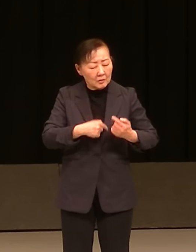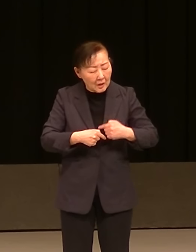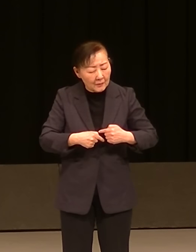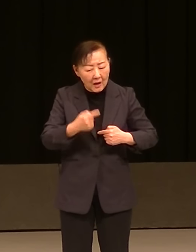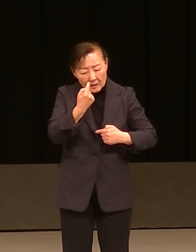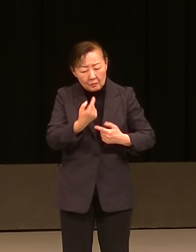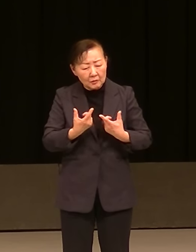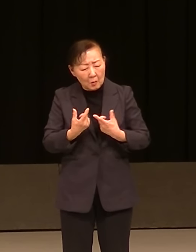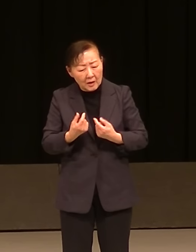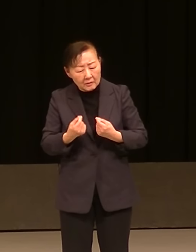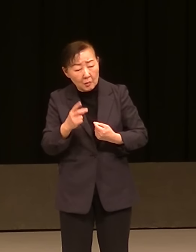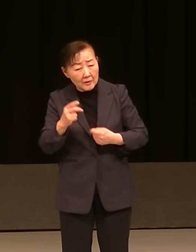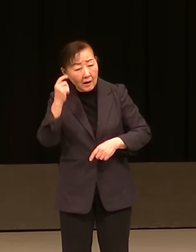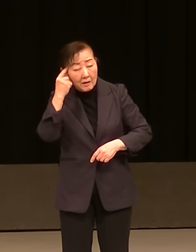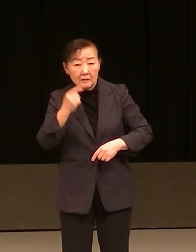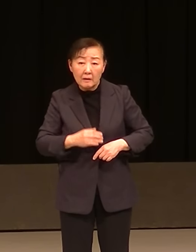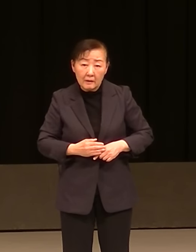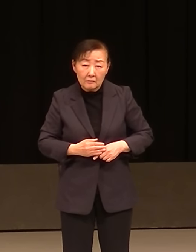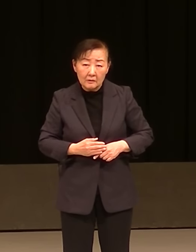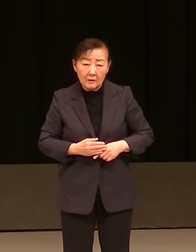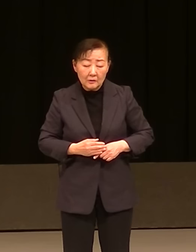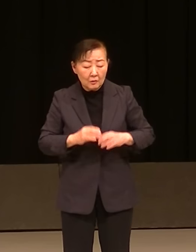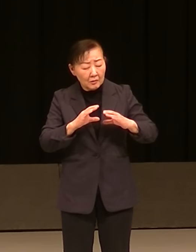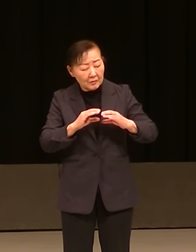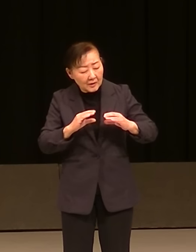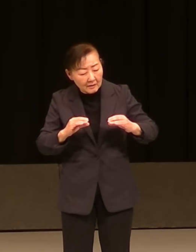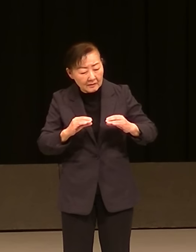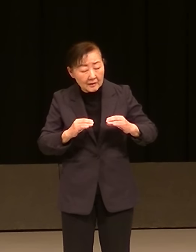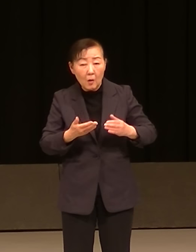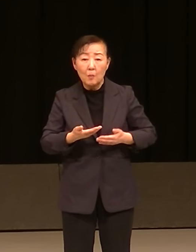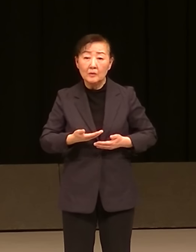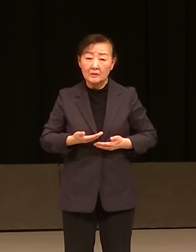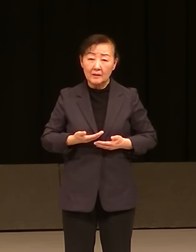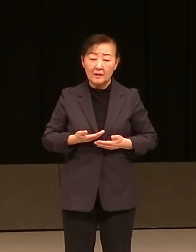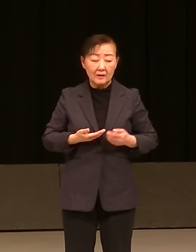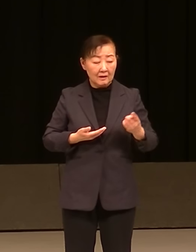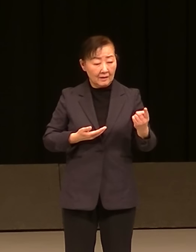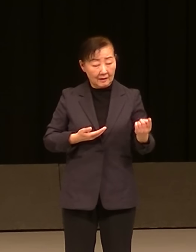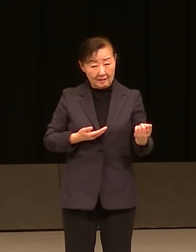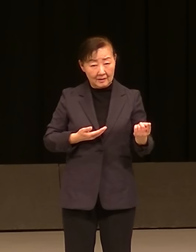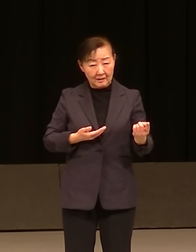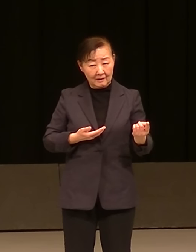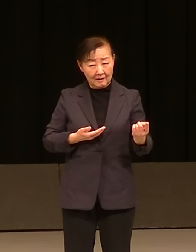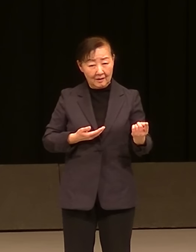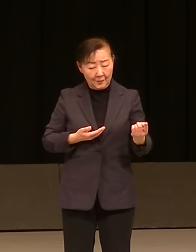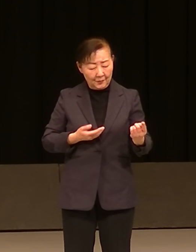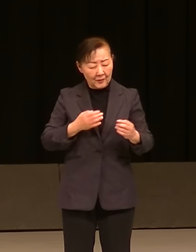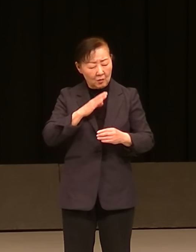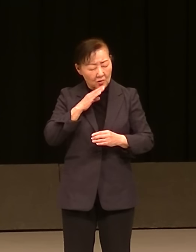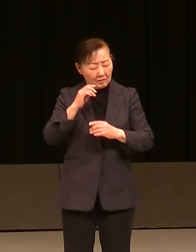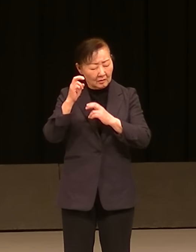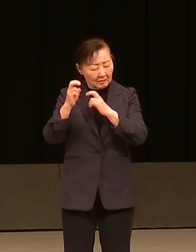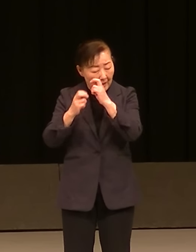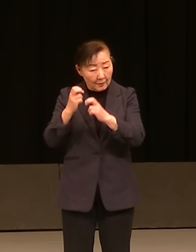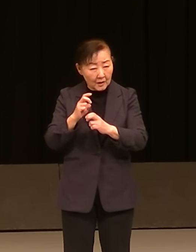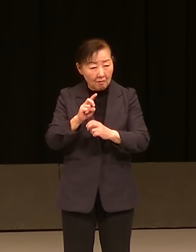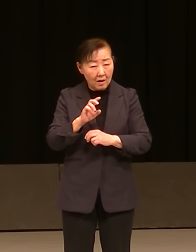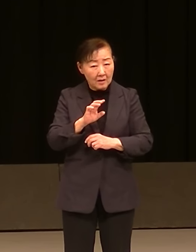と、受け止められるような優しさを持って、彼らがの内なる悩みがどこにあるの